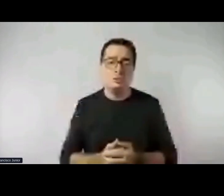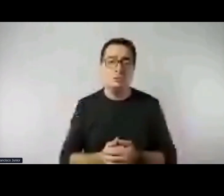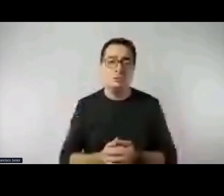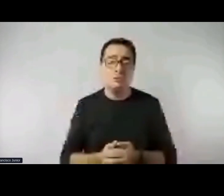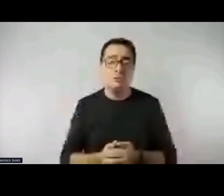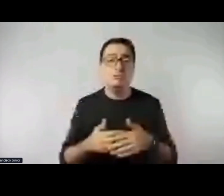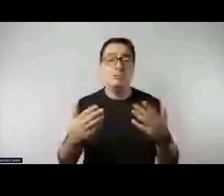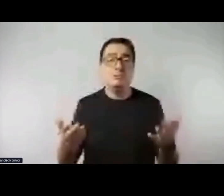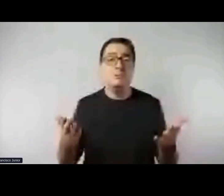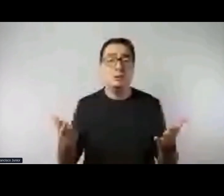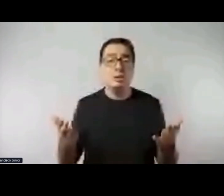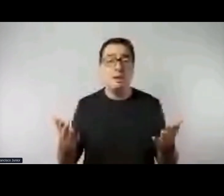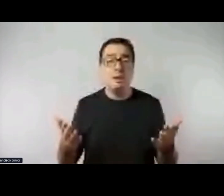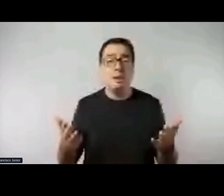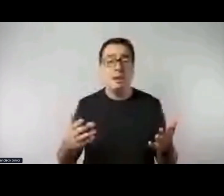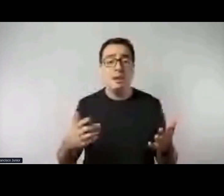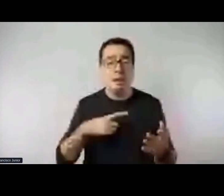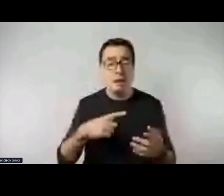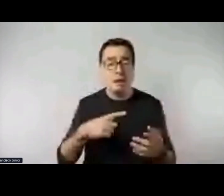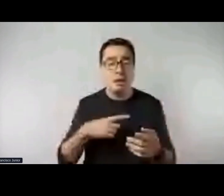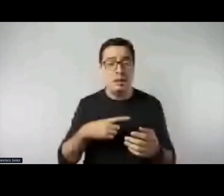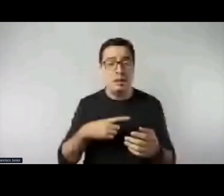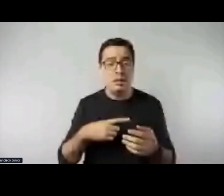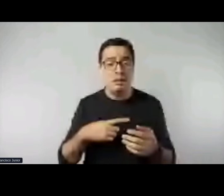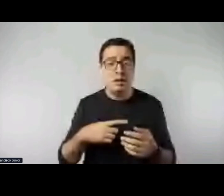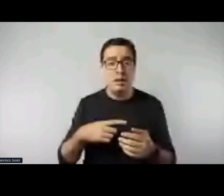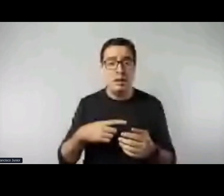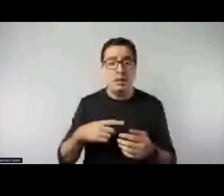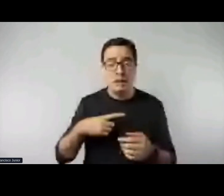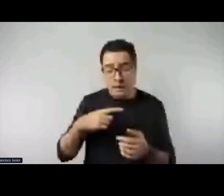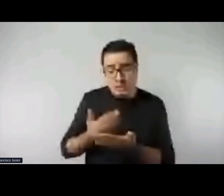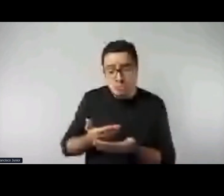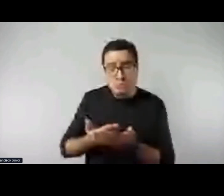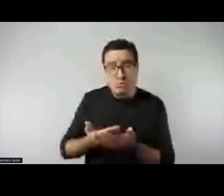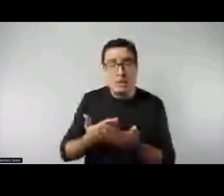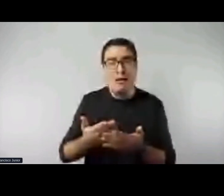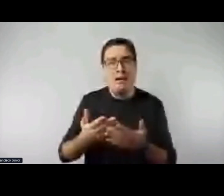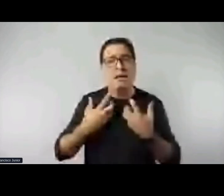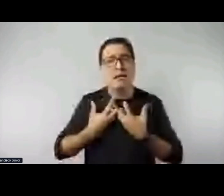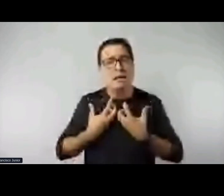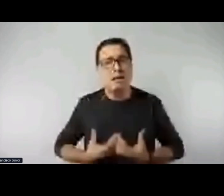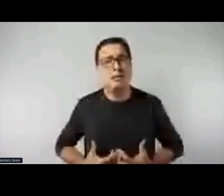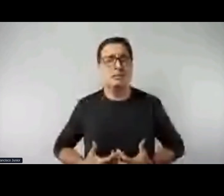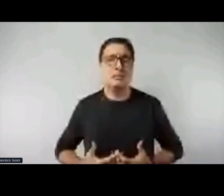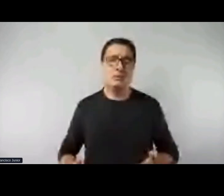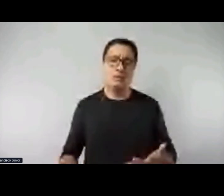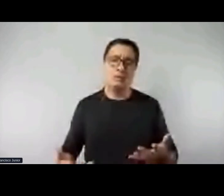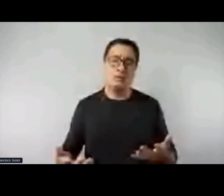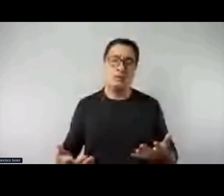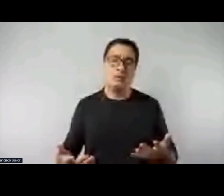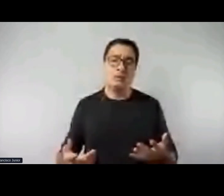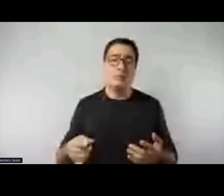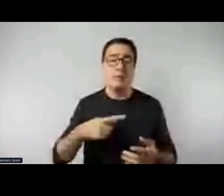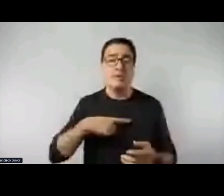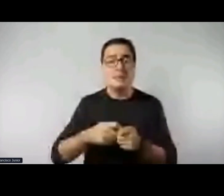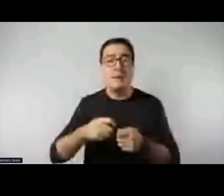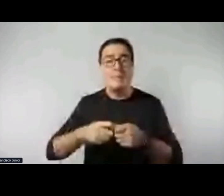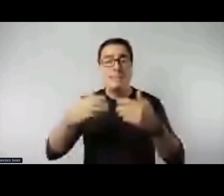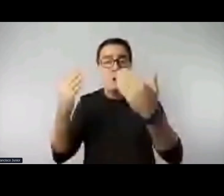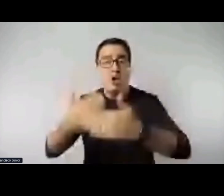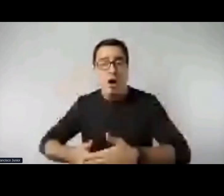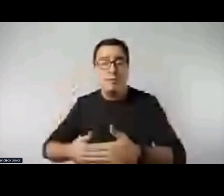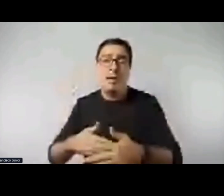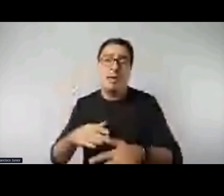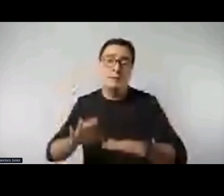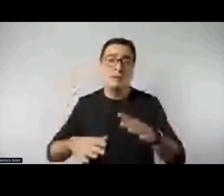E isso é ter que estudar para e cansa, né? Até mesmo para fazer provas como o